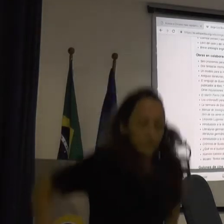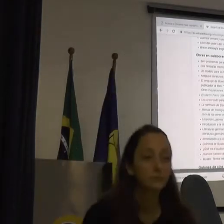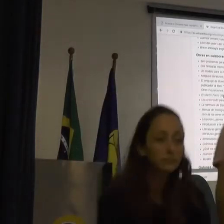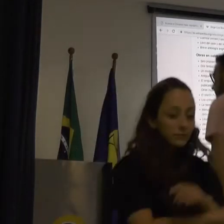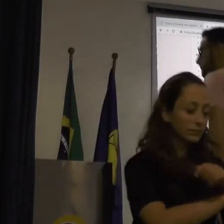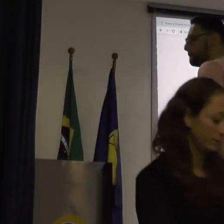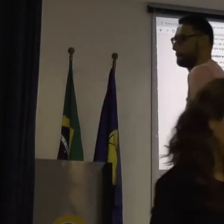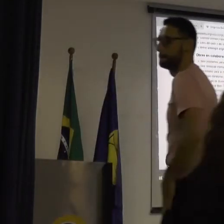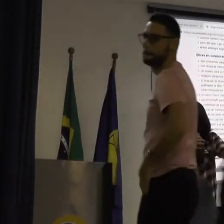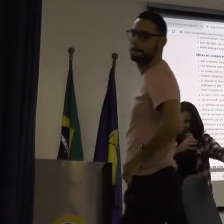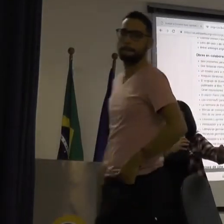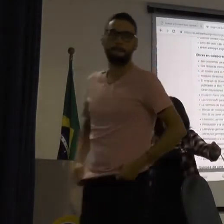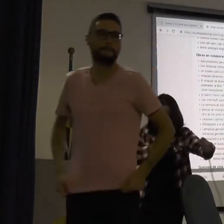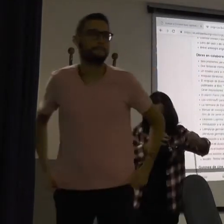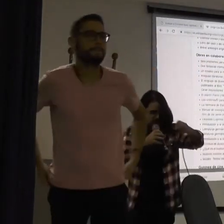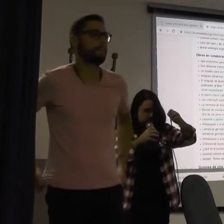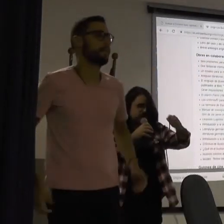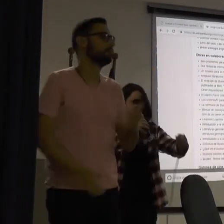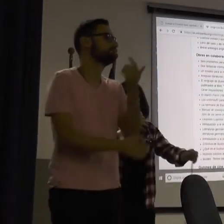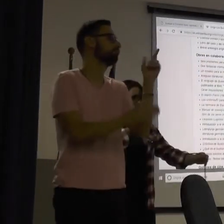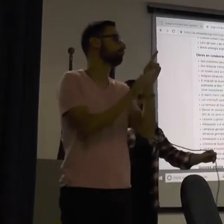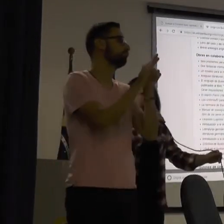Mais perguntas? Aproveitem.